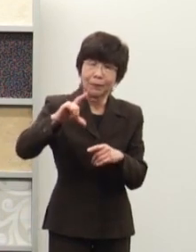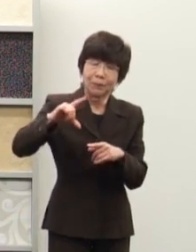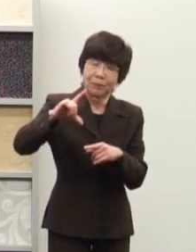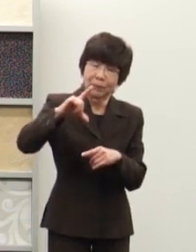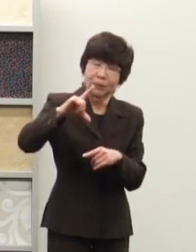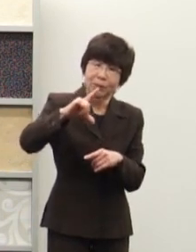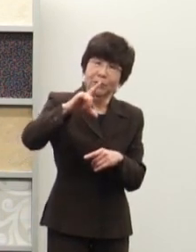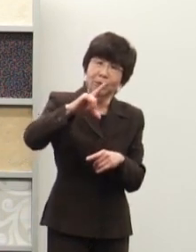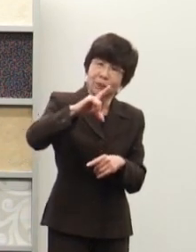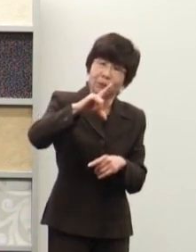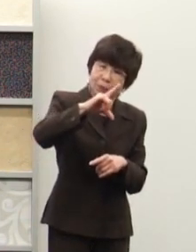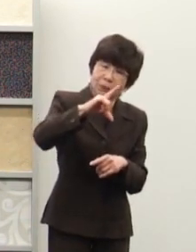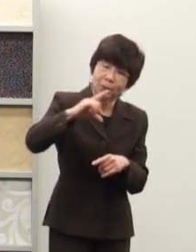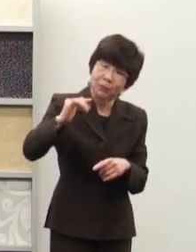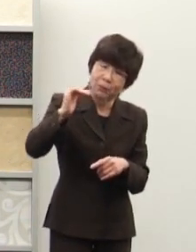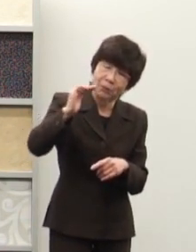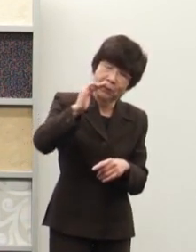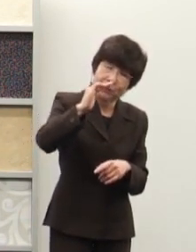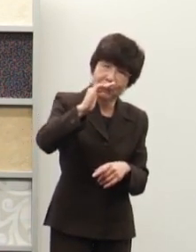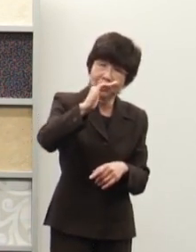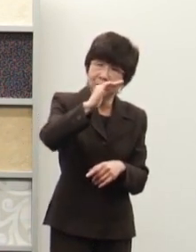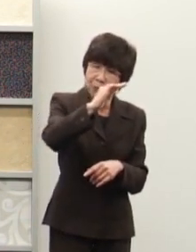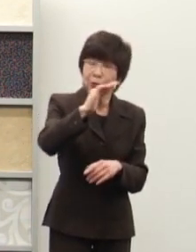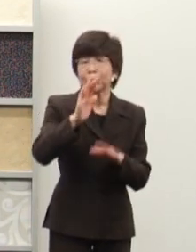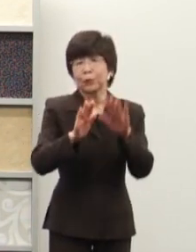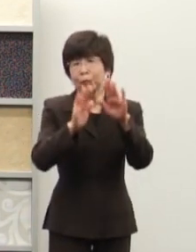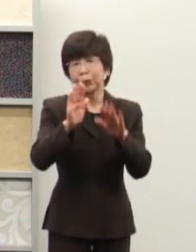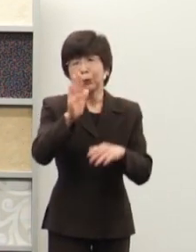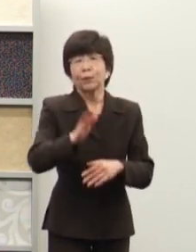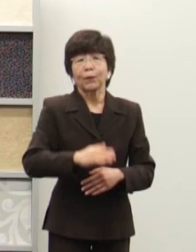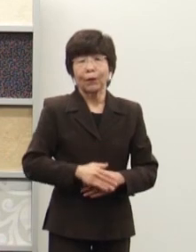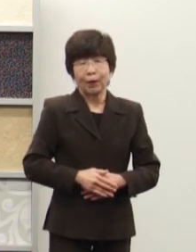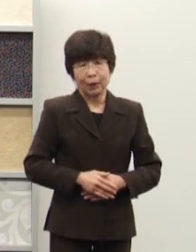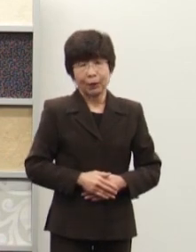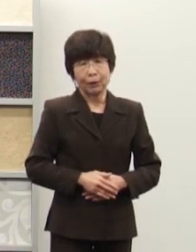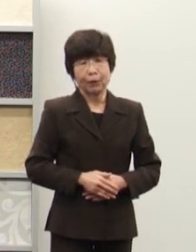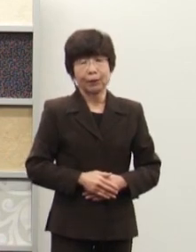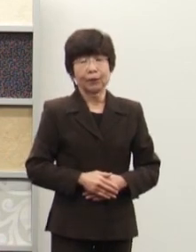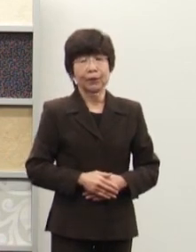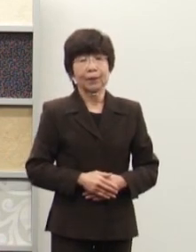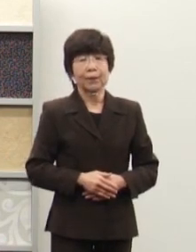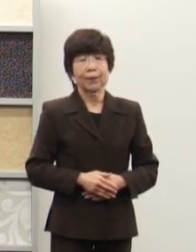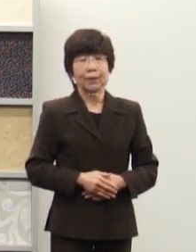う来ているということなので、まあ